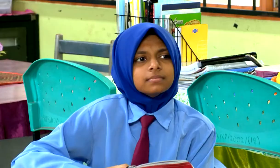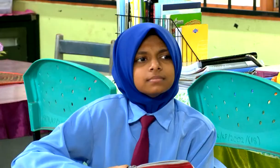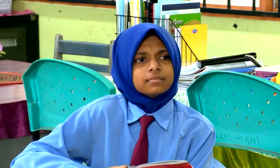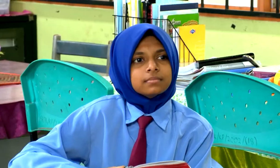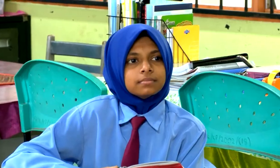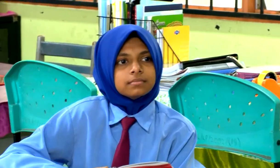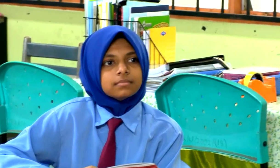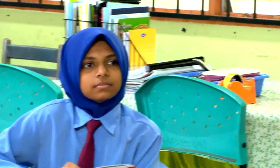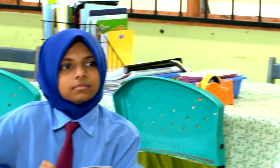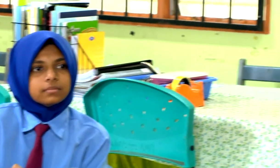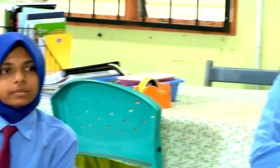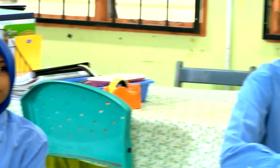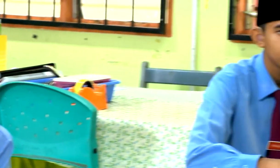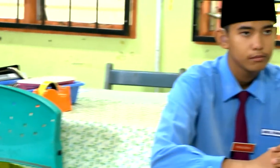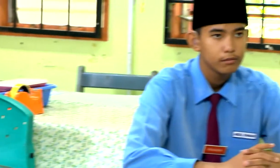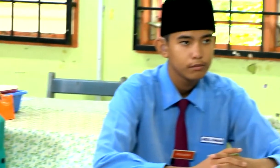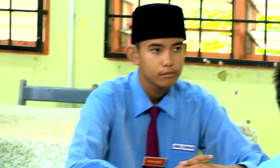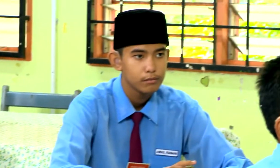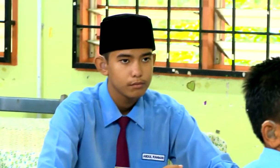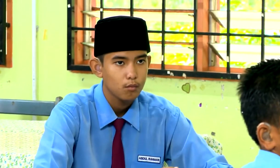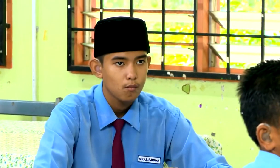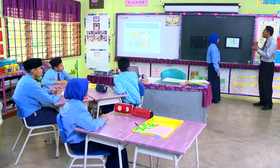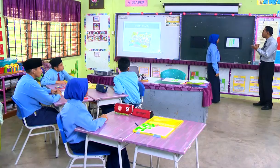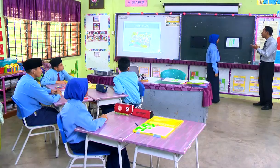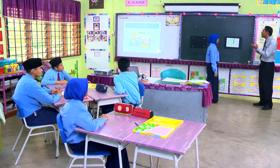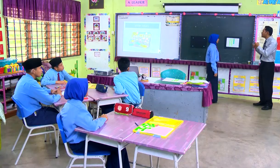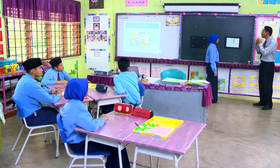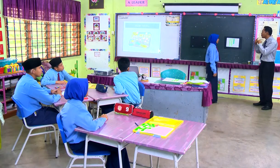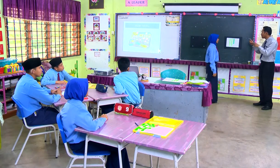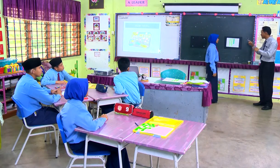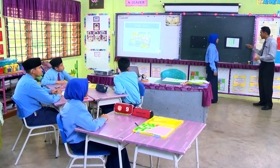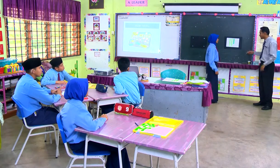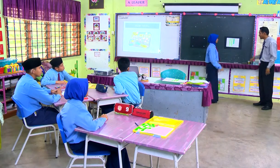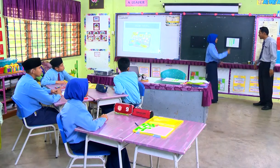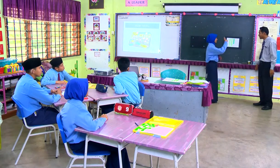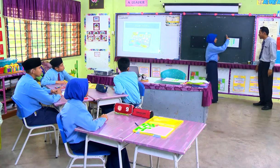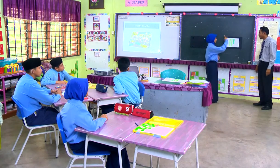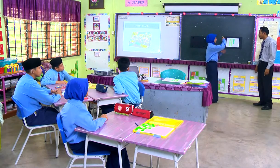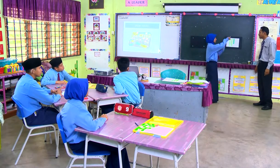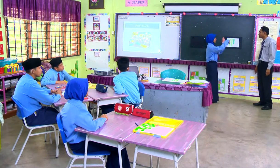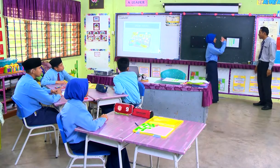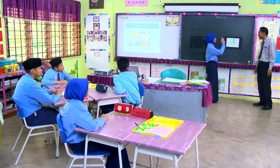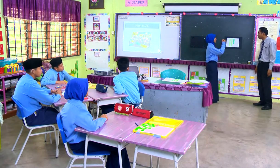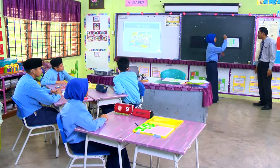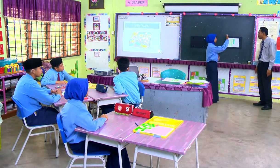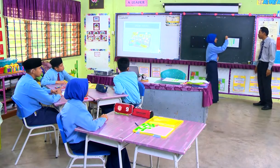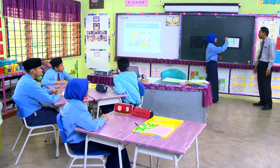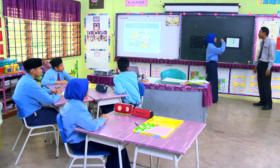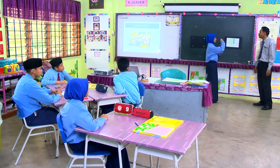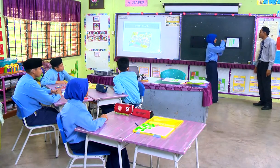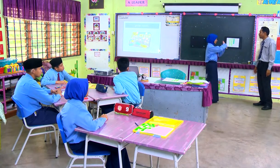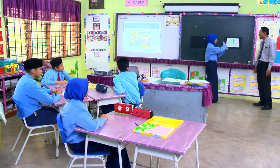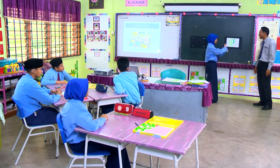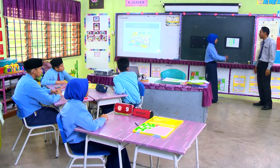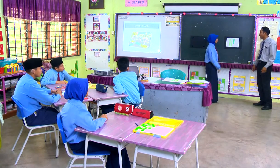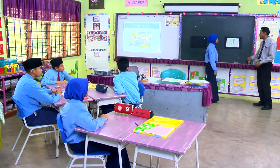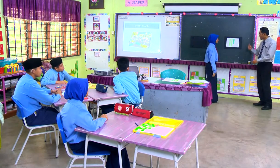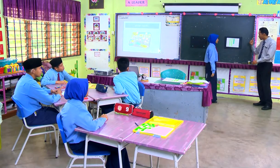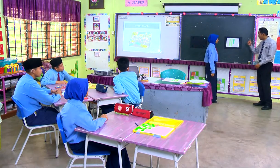Okey, sekarang bagi tahu saya apa jawapan? 2 jam 40 minit. Okey,